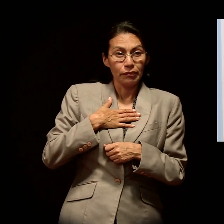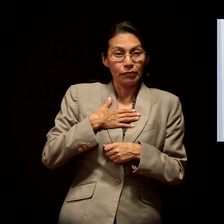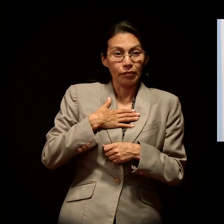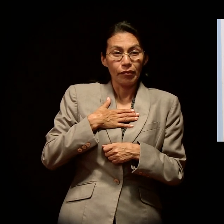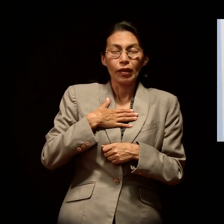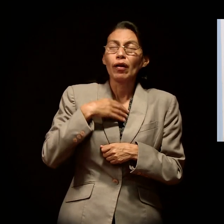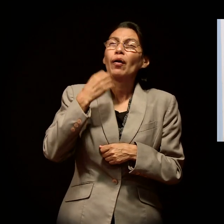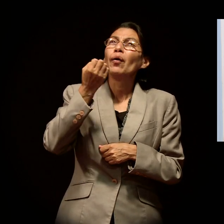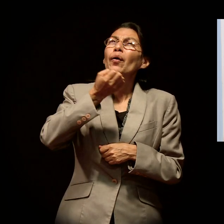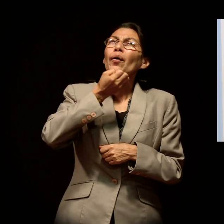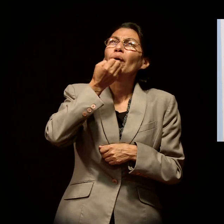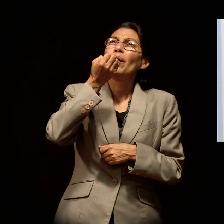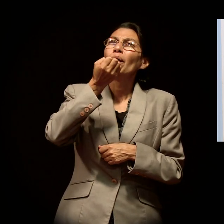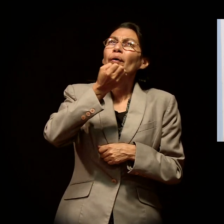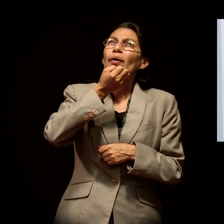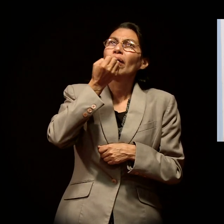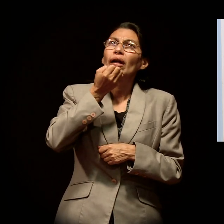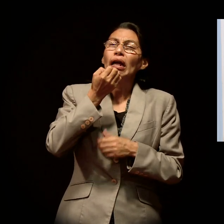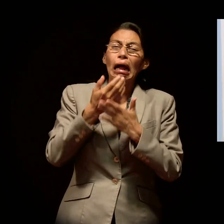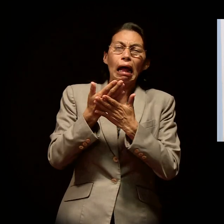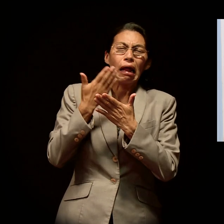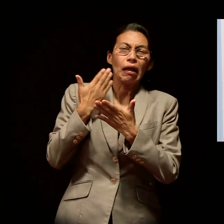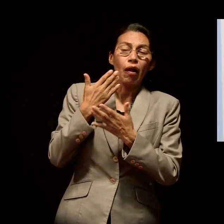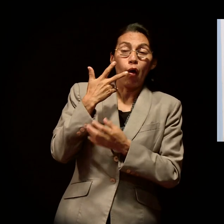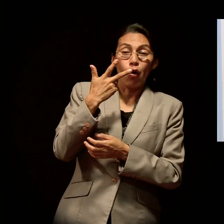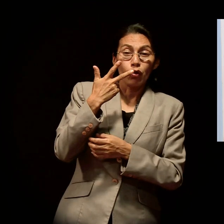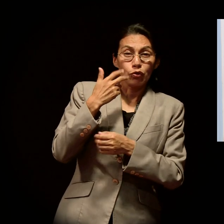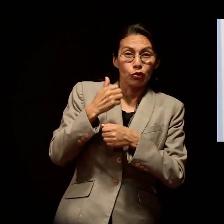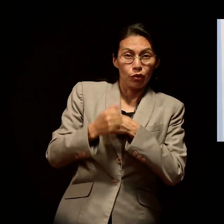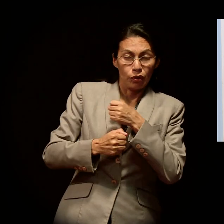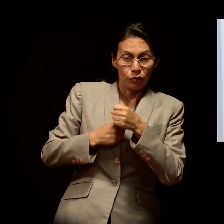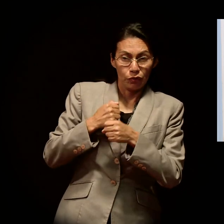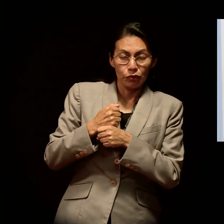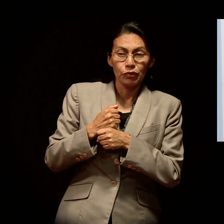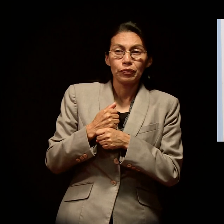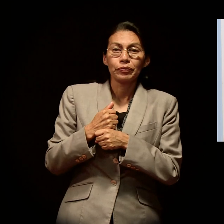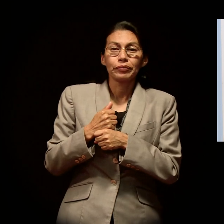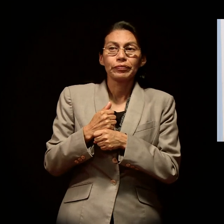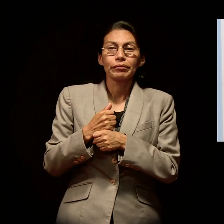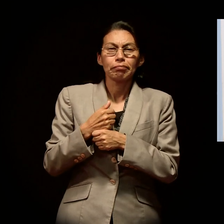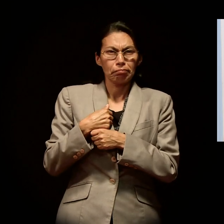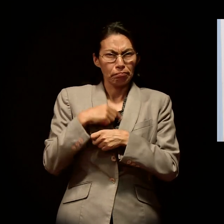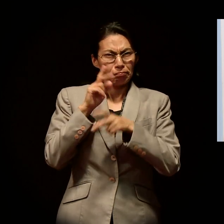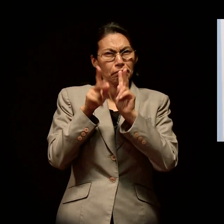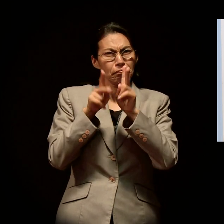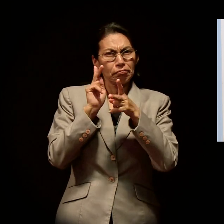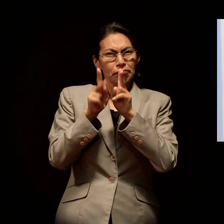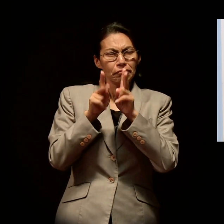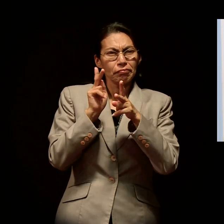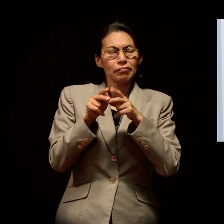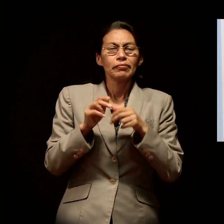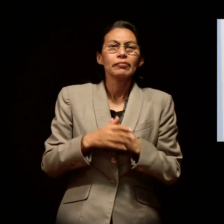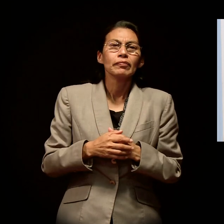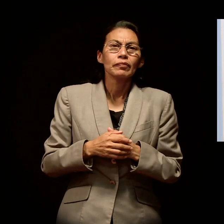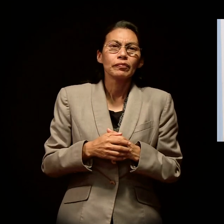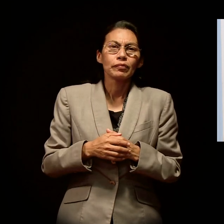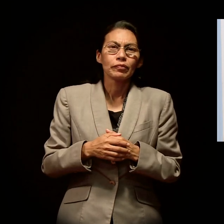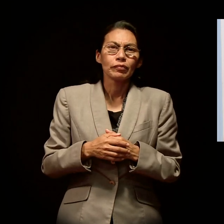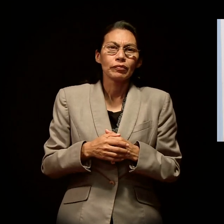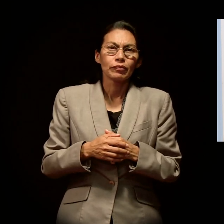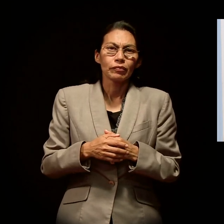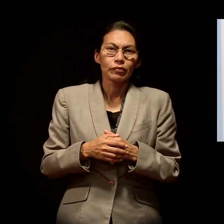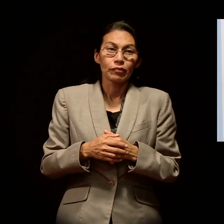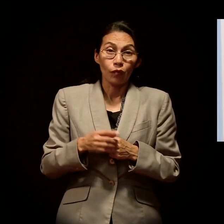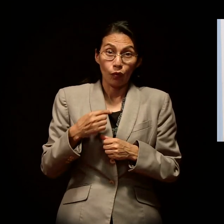personal en forma experimental con la oración fue cuando tenía 8 años les quiero comentar